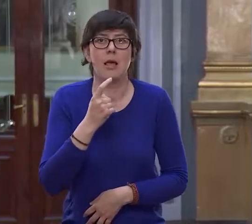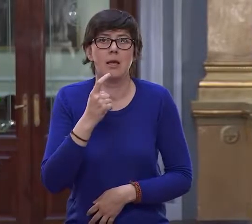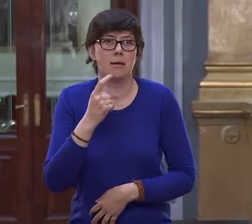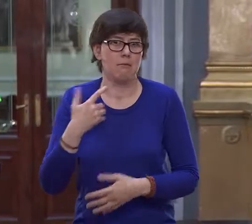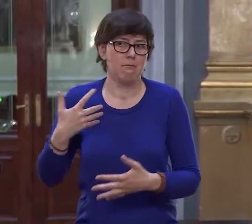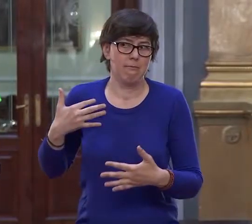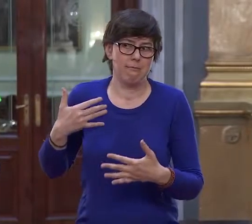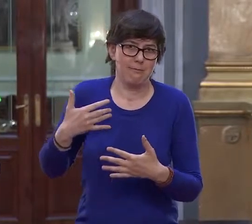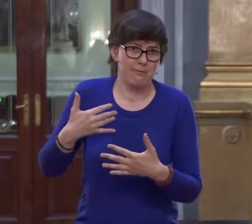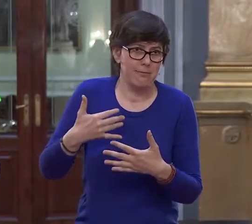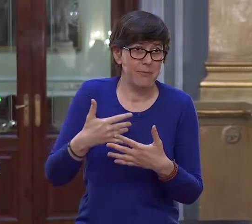sumarios judiciales.